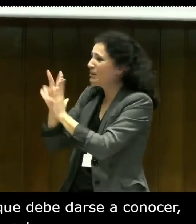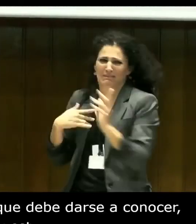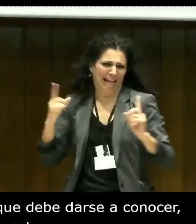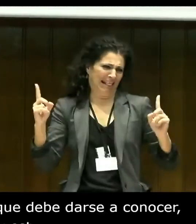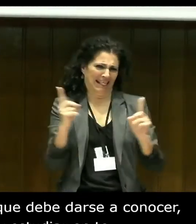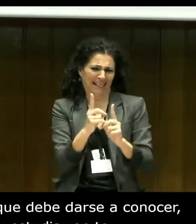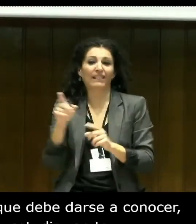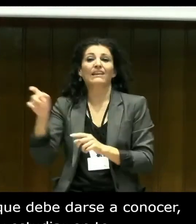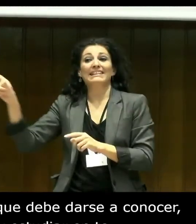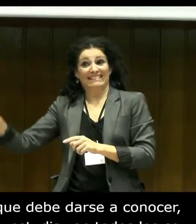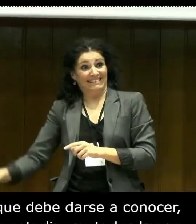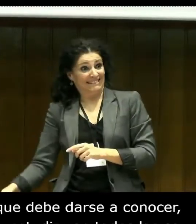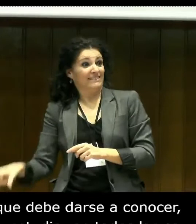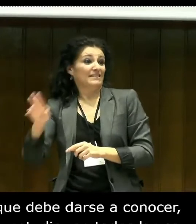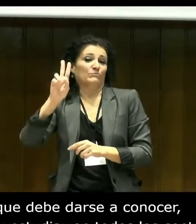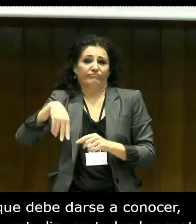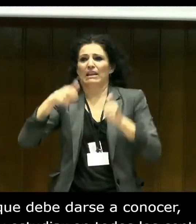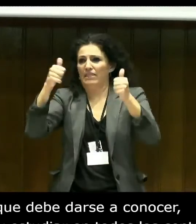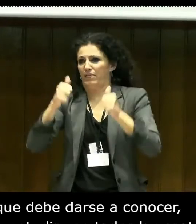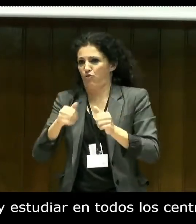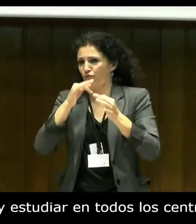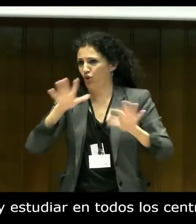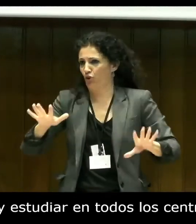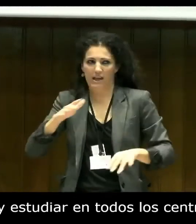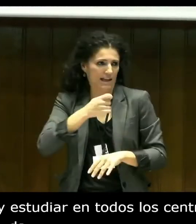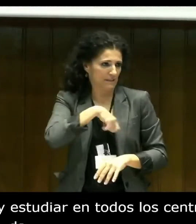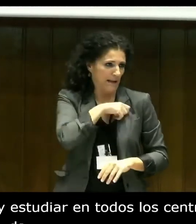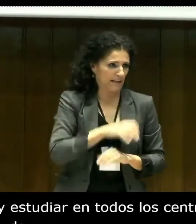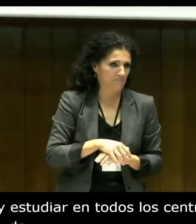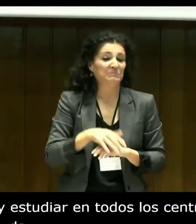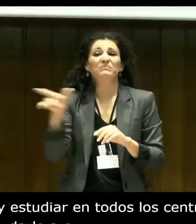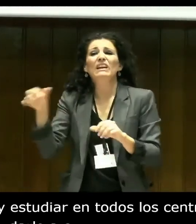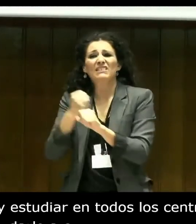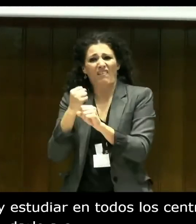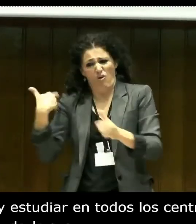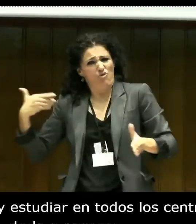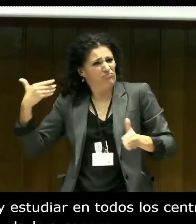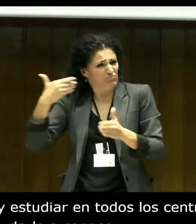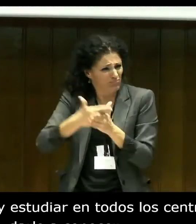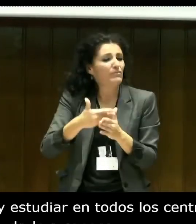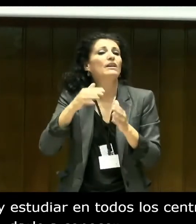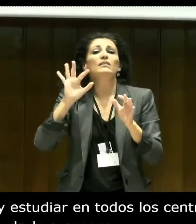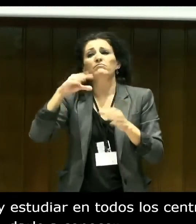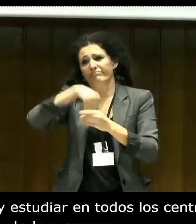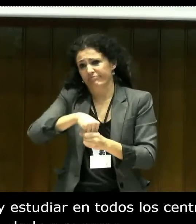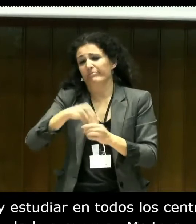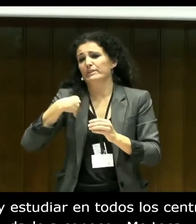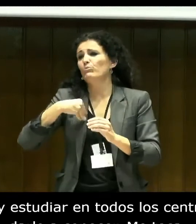Me toca presentar a Rubén y voy a ser muy breve. Él es licenciado en Filología Hispánica,